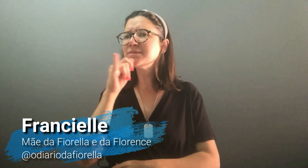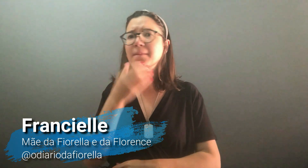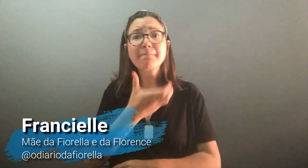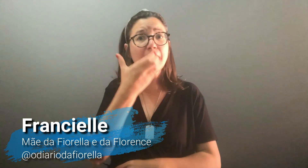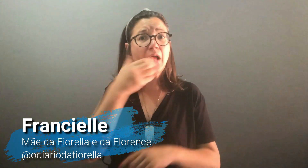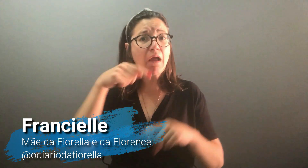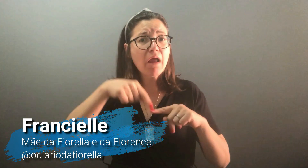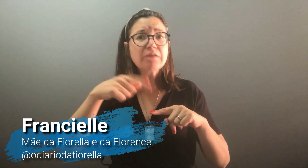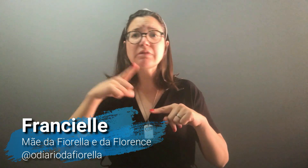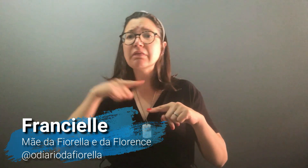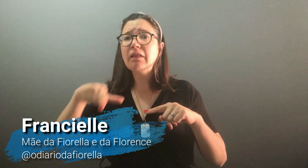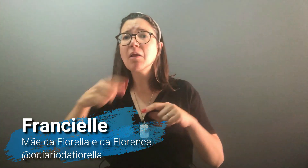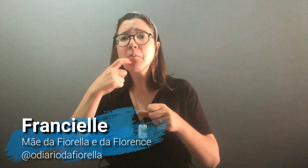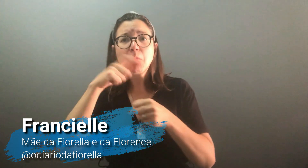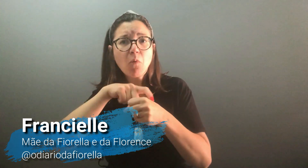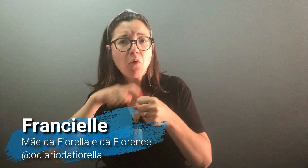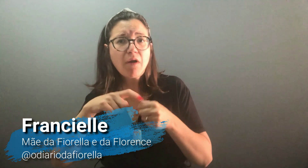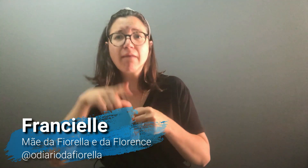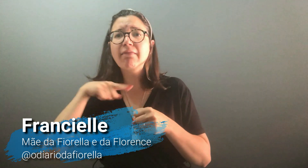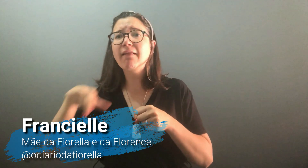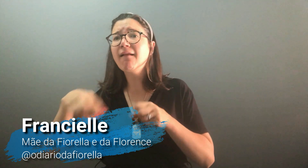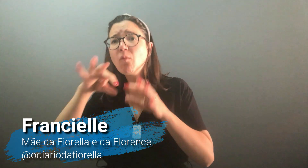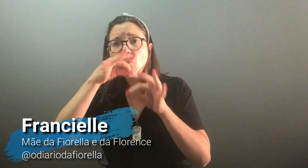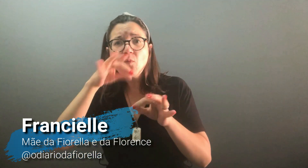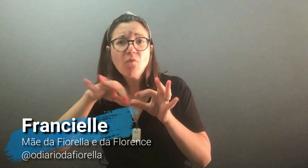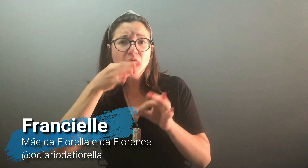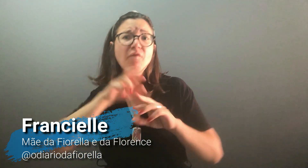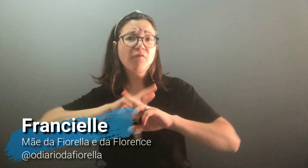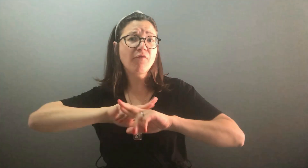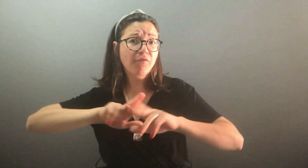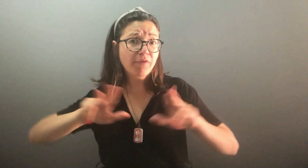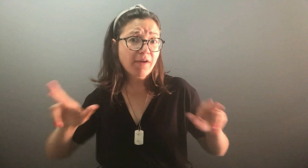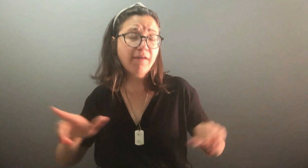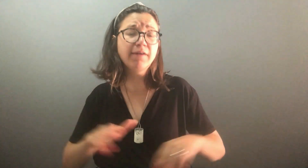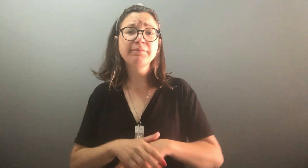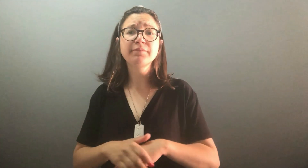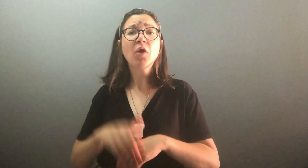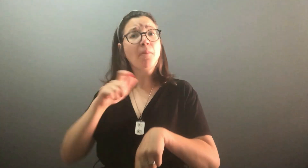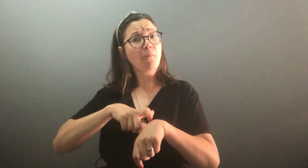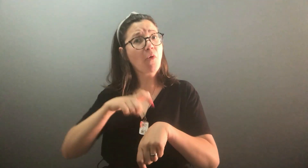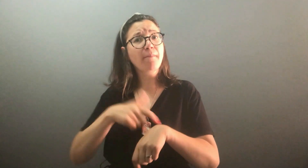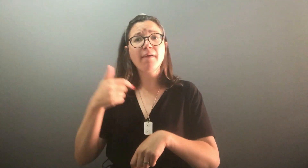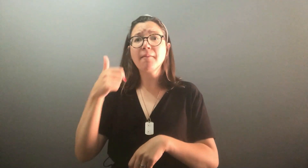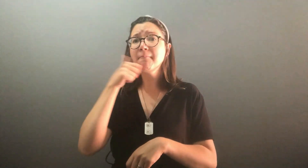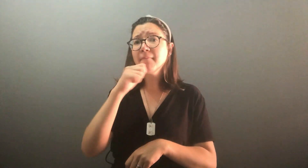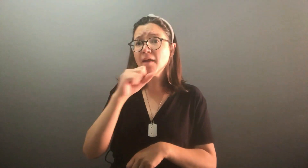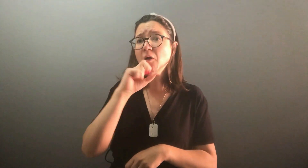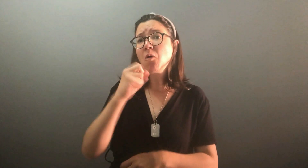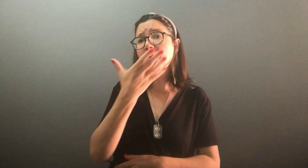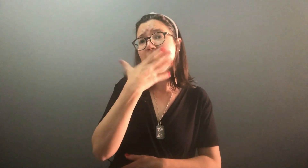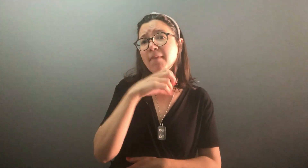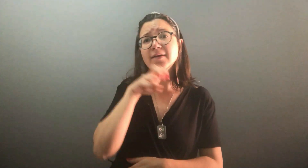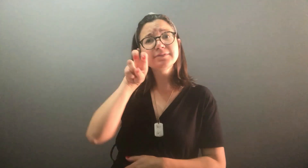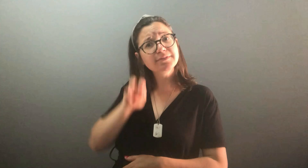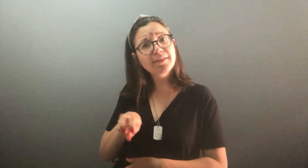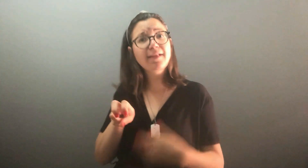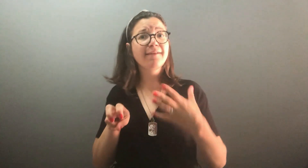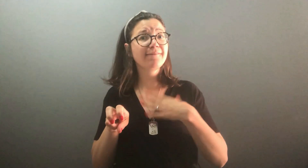várias frutas, como maçã, morango, uva. E nesse momento, o pai ou a mãe ele precisa sentar